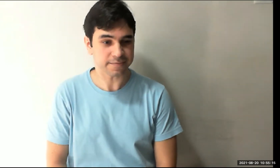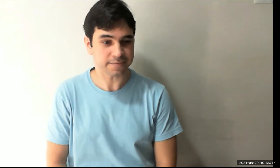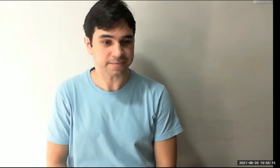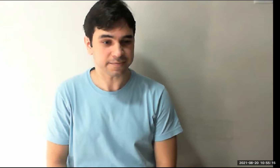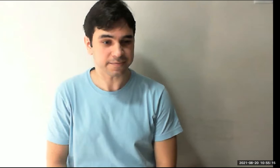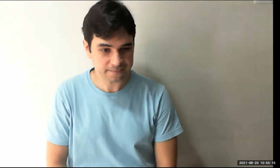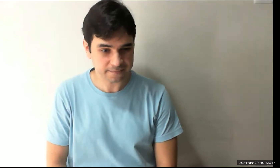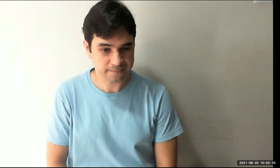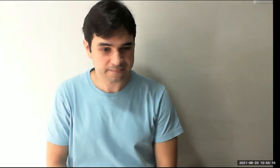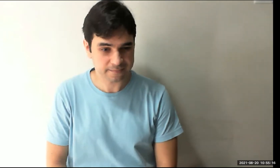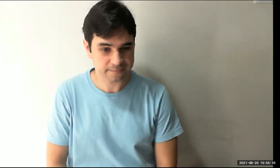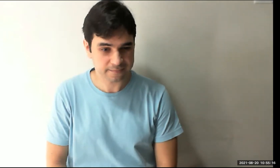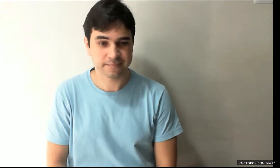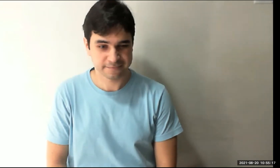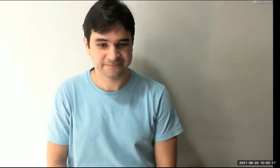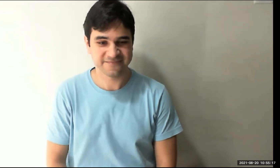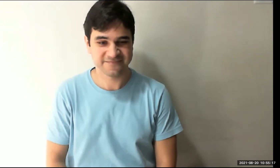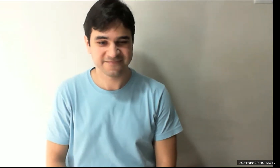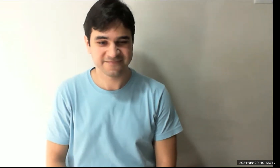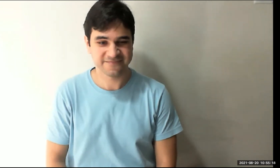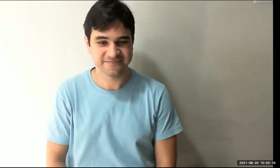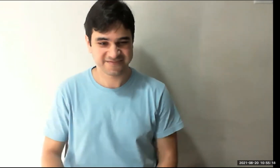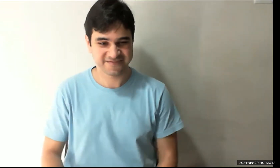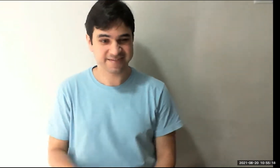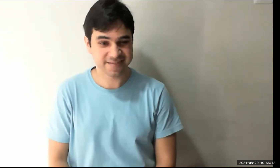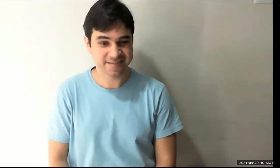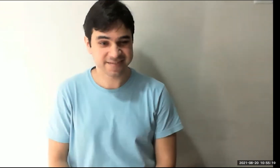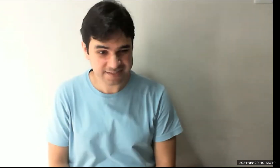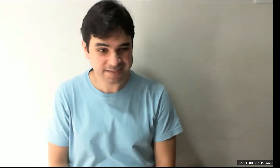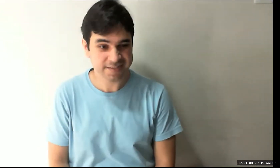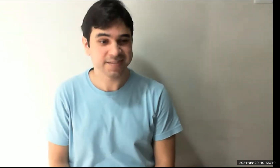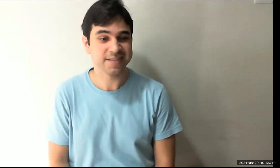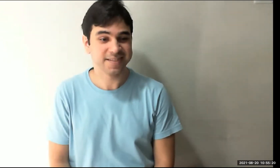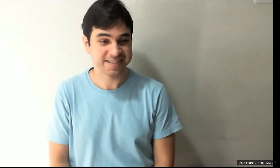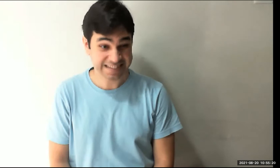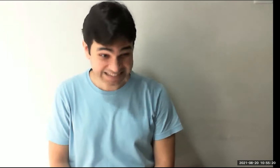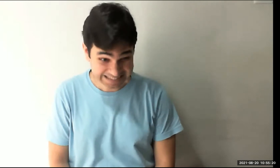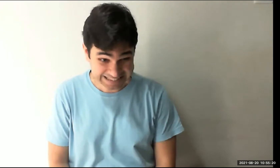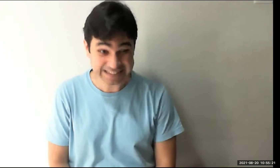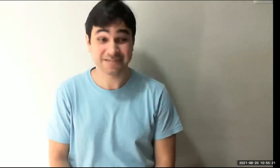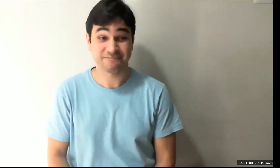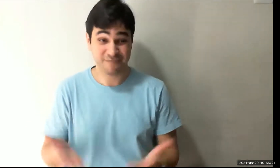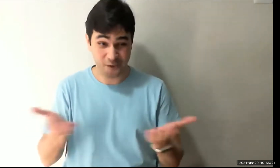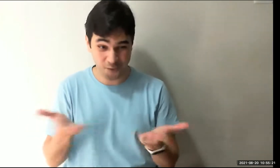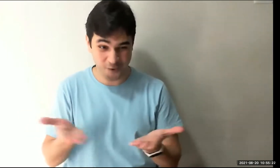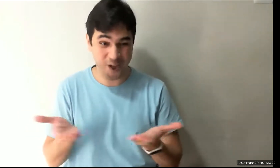diferente, né? Muito bom, e perto das Olimpíadas, né? Legal, né? Bom, então